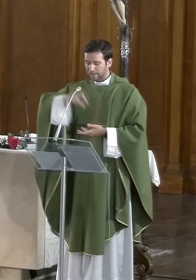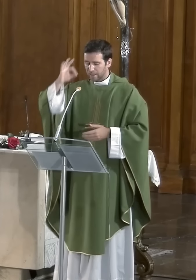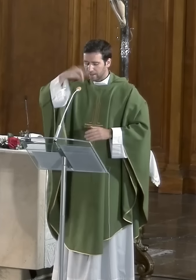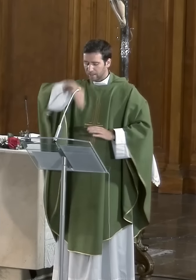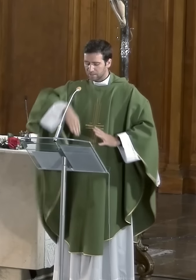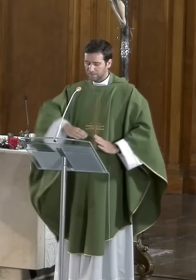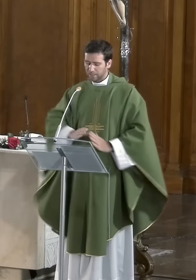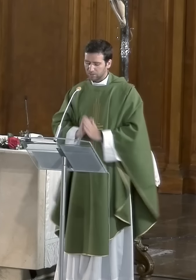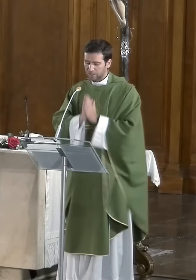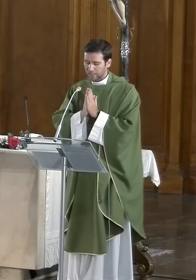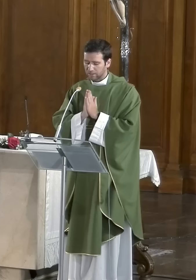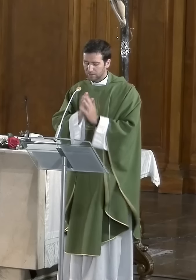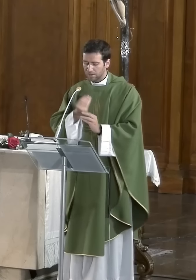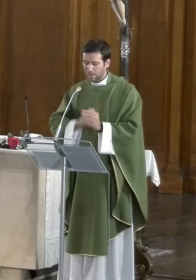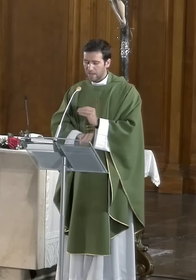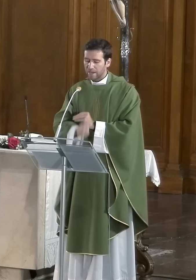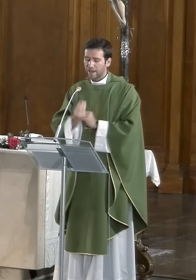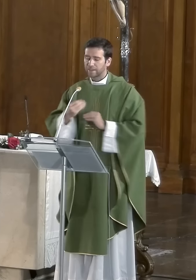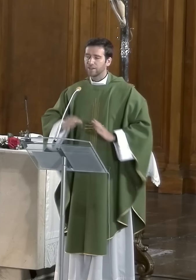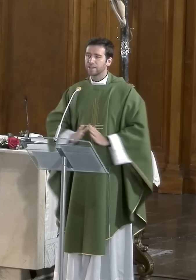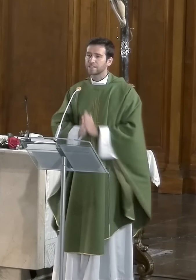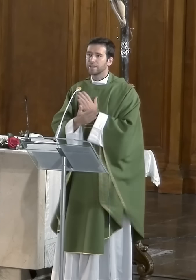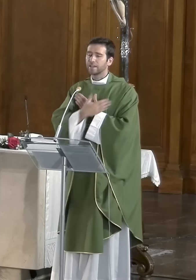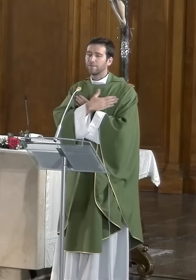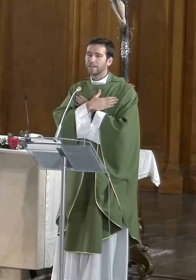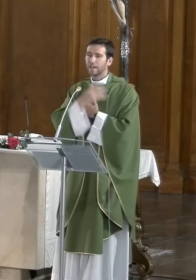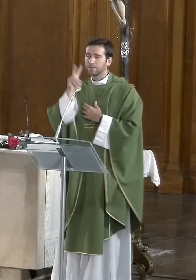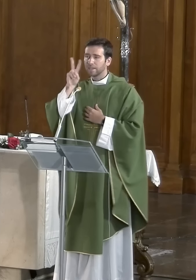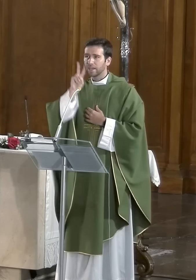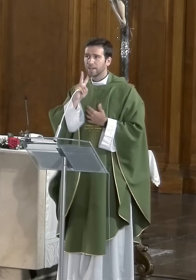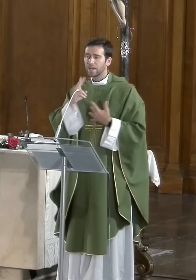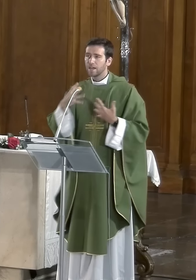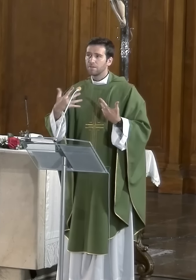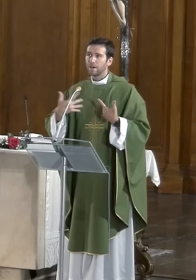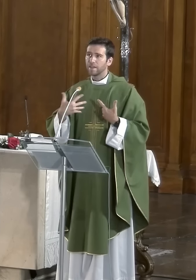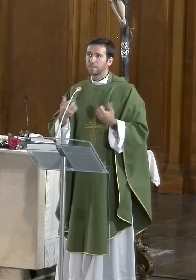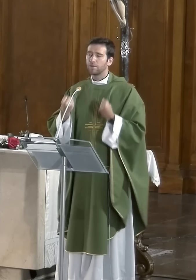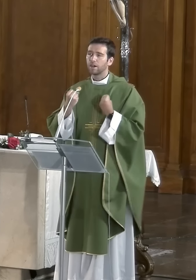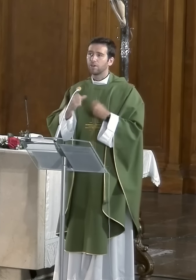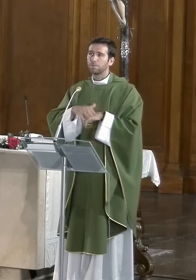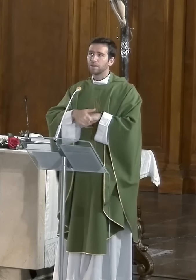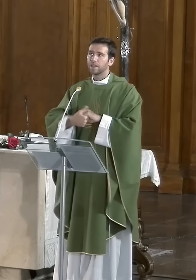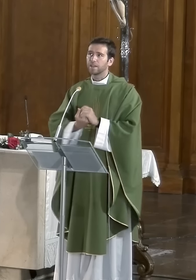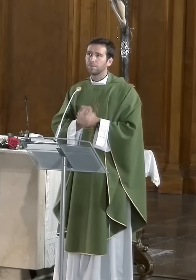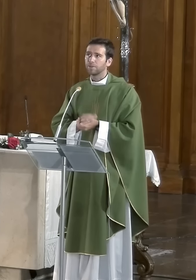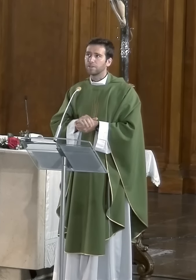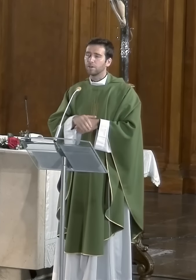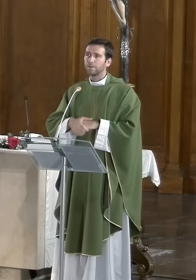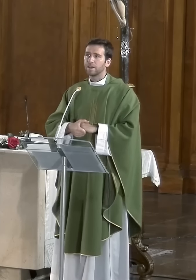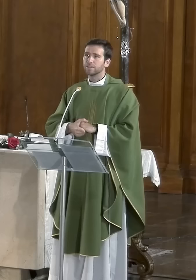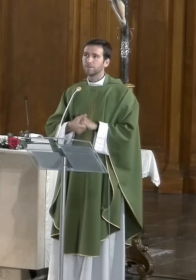del Espíritu Santo. Nació de Santa María Virgen, padeció bajo el poder de Poncio Pilato,